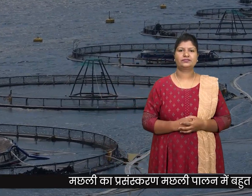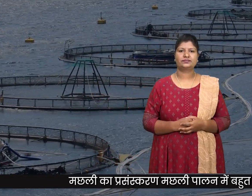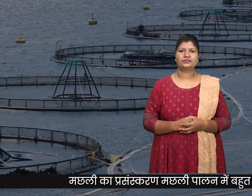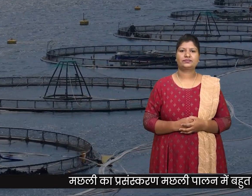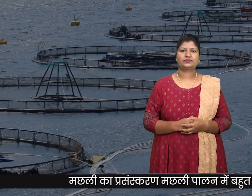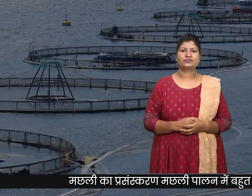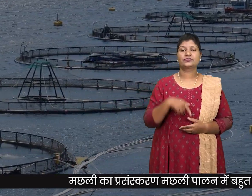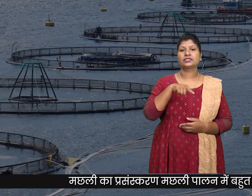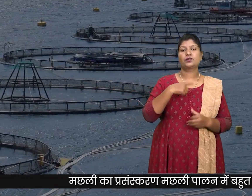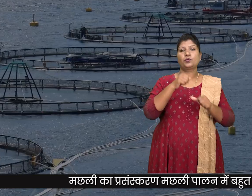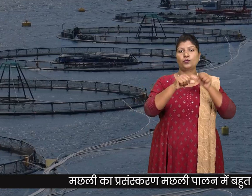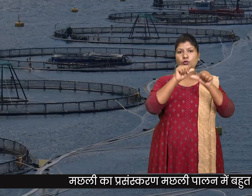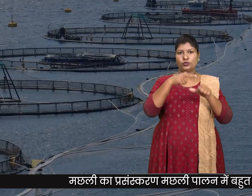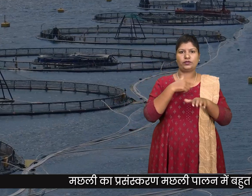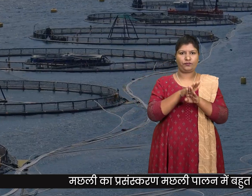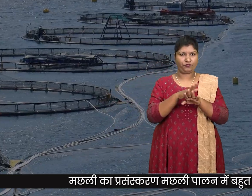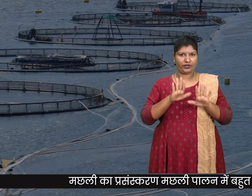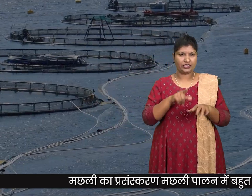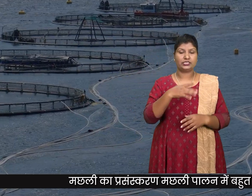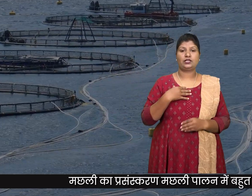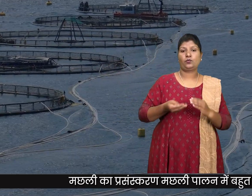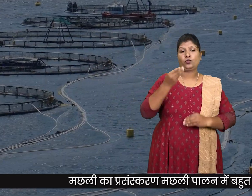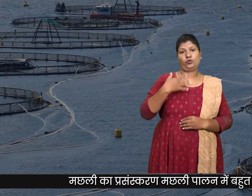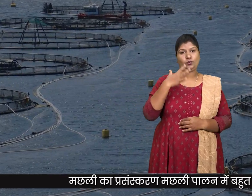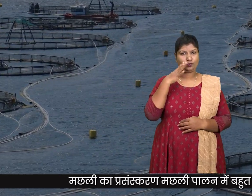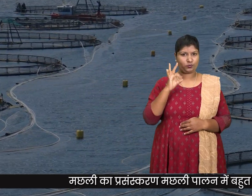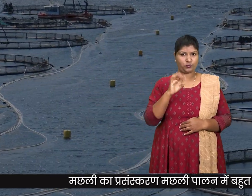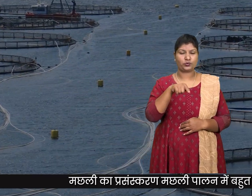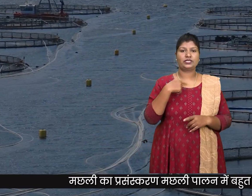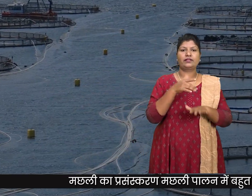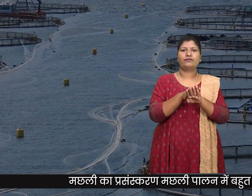का प्रसंस्करण मछली पालन में बहुत महत्वपूर्ण है।